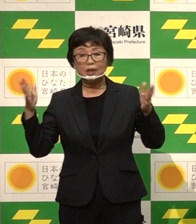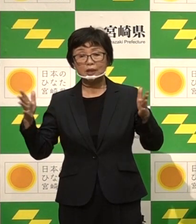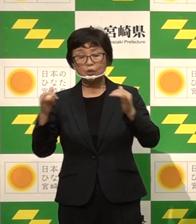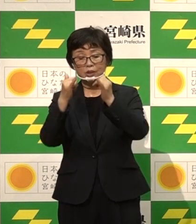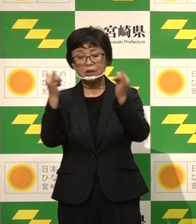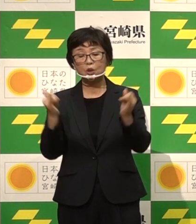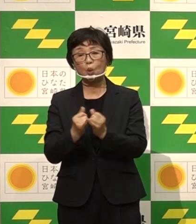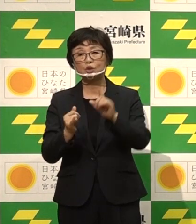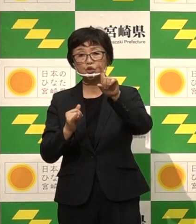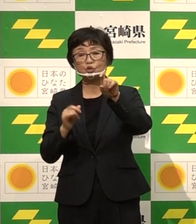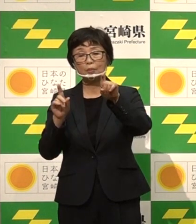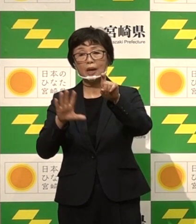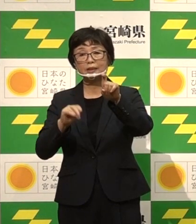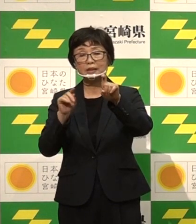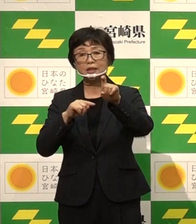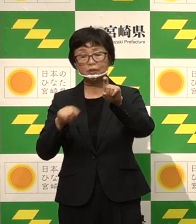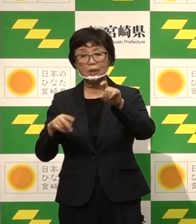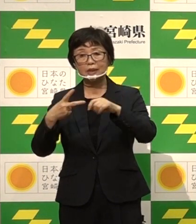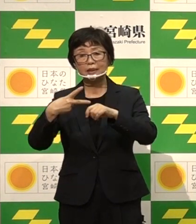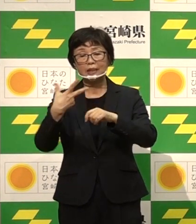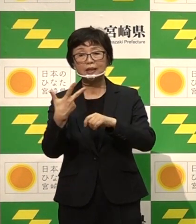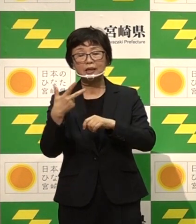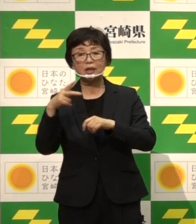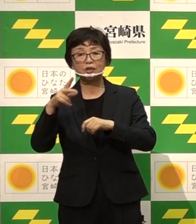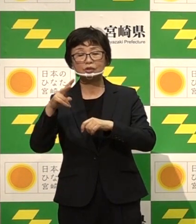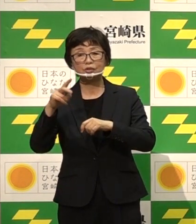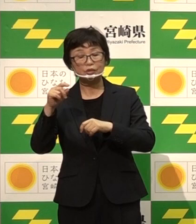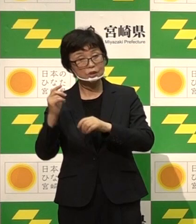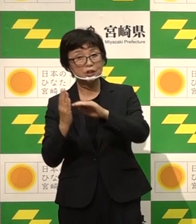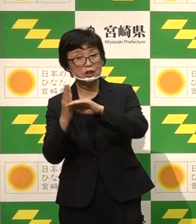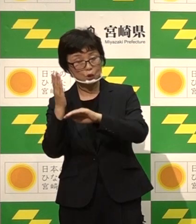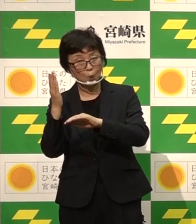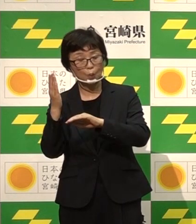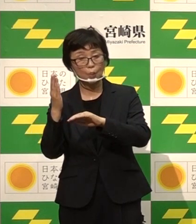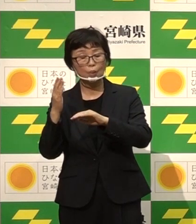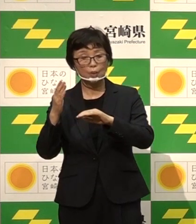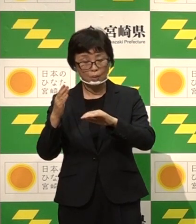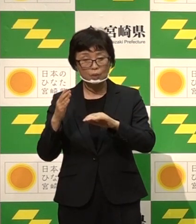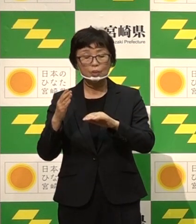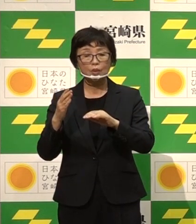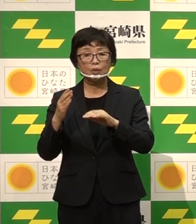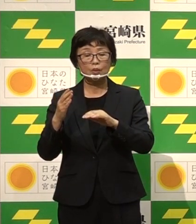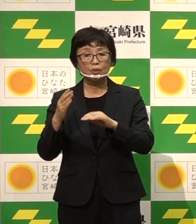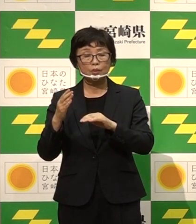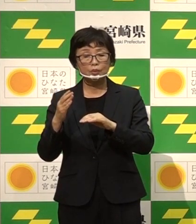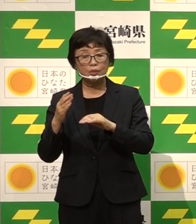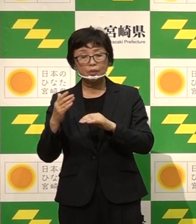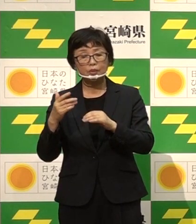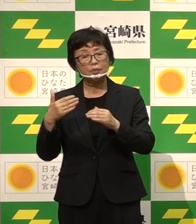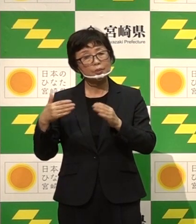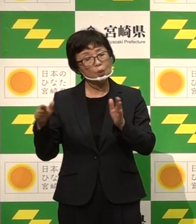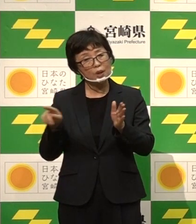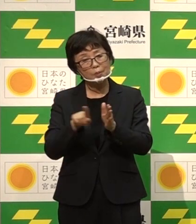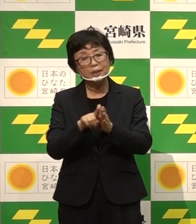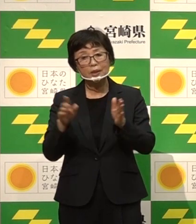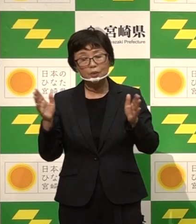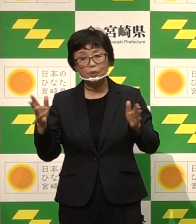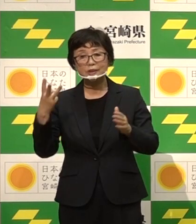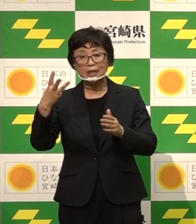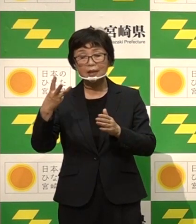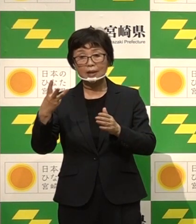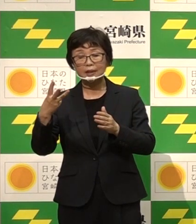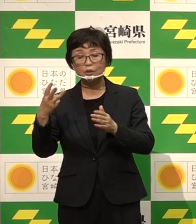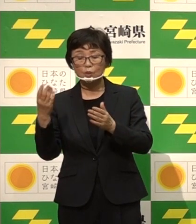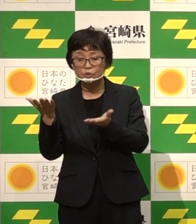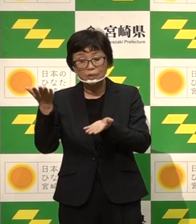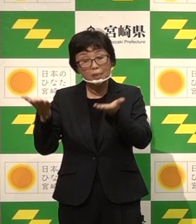染者数も 729.9 と、年明けの過去3回の感染拡大